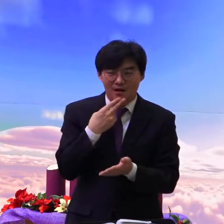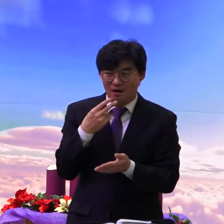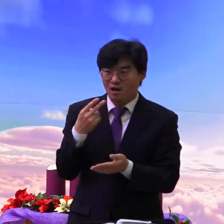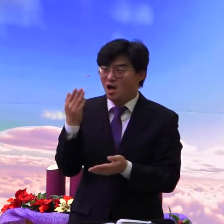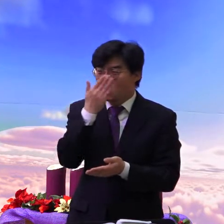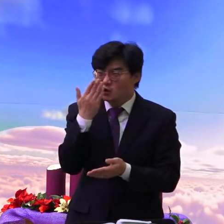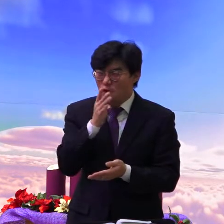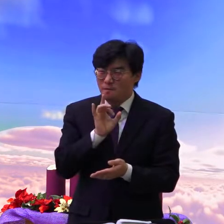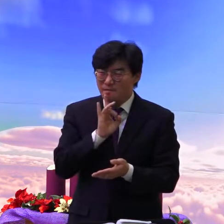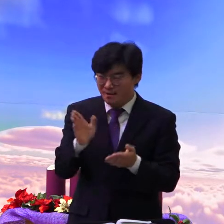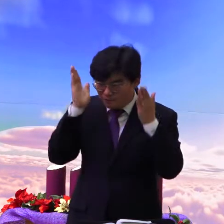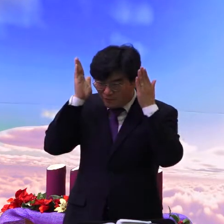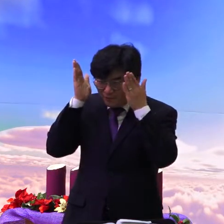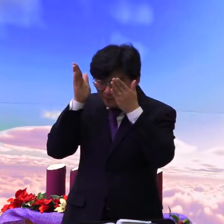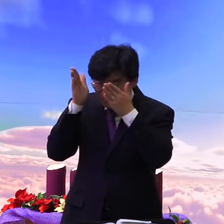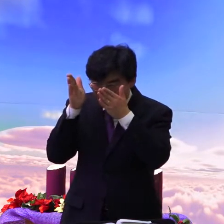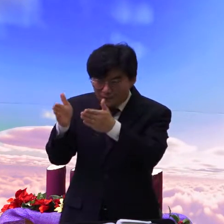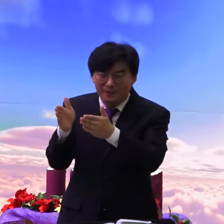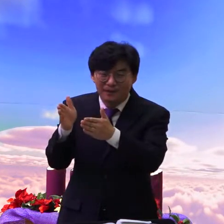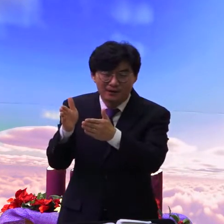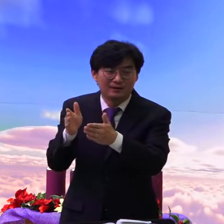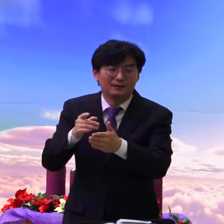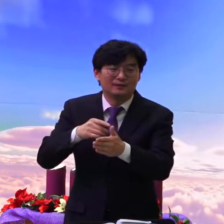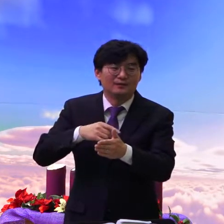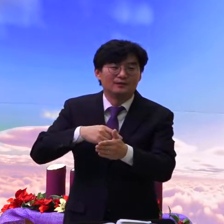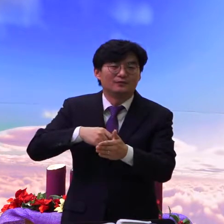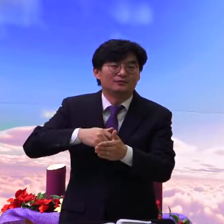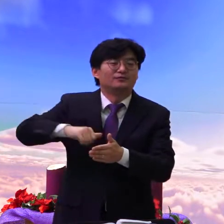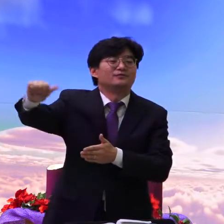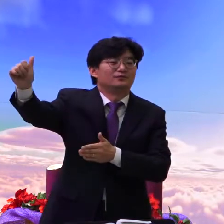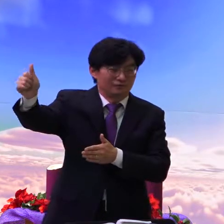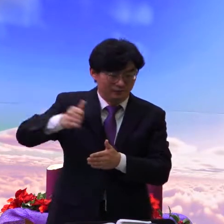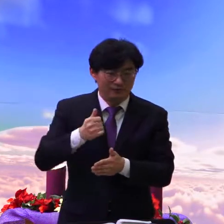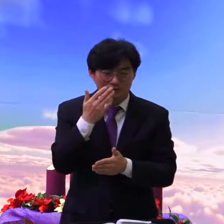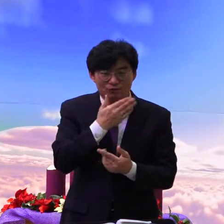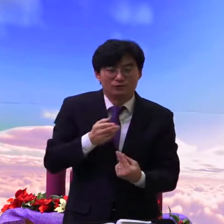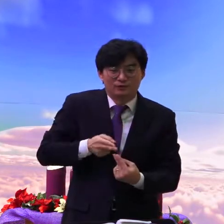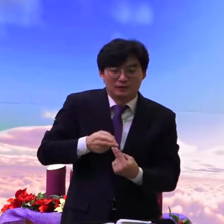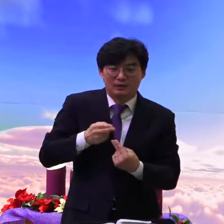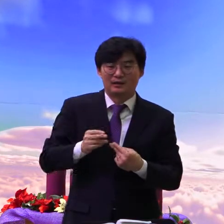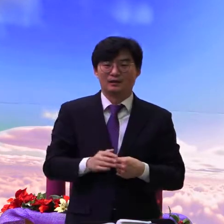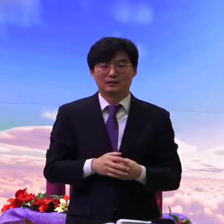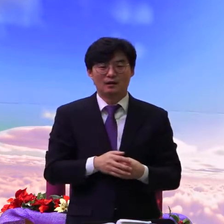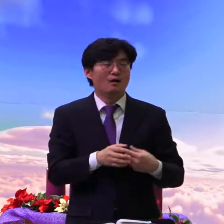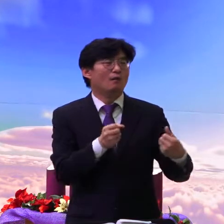합니다. 그래서 호박벌은 공격적이지도 않고 성격이 온순한 편에 속한다고 합니다.